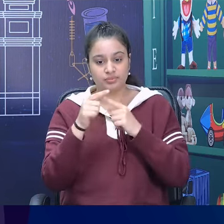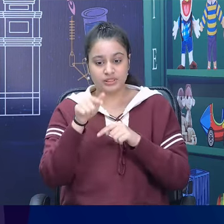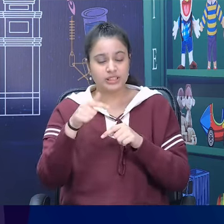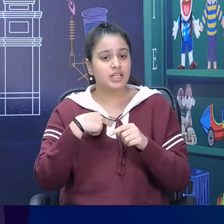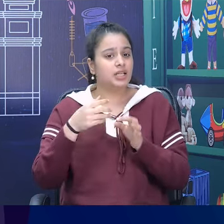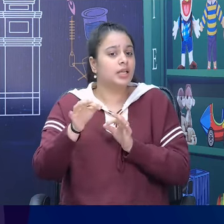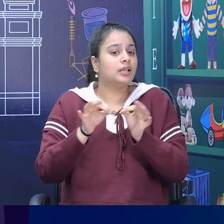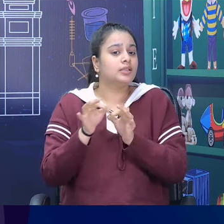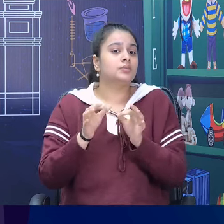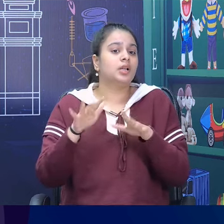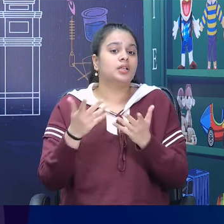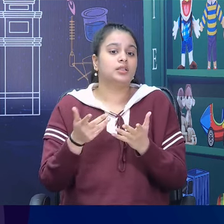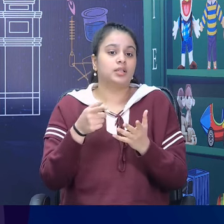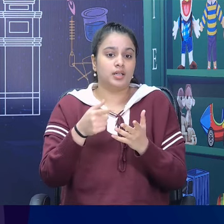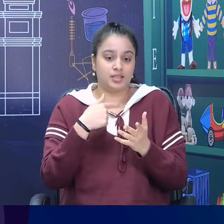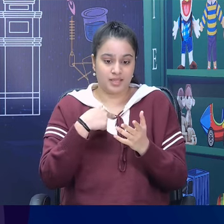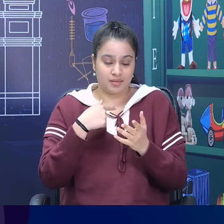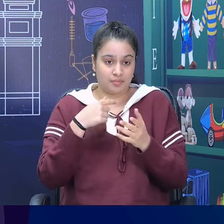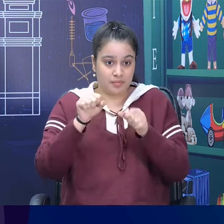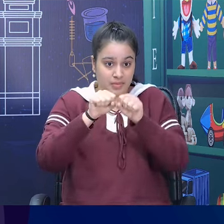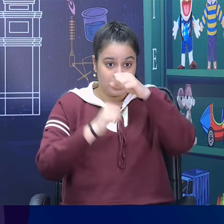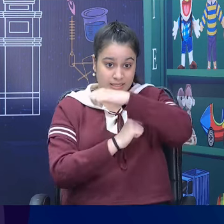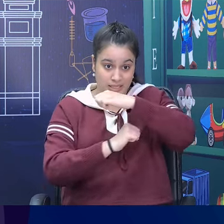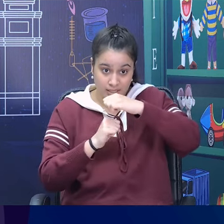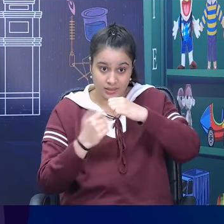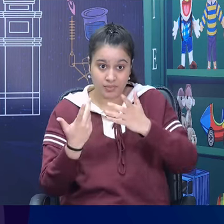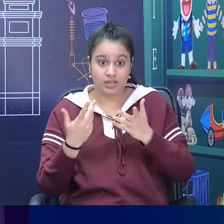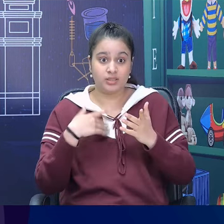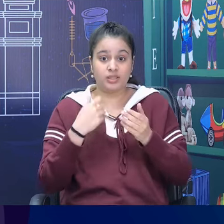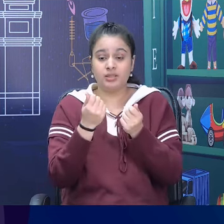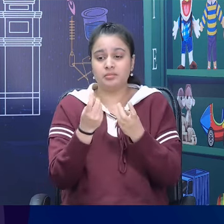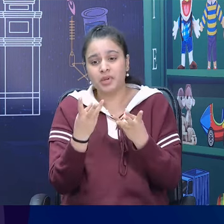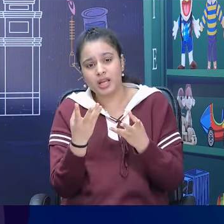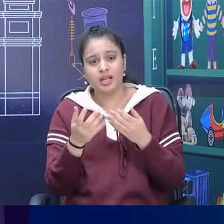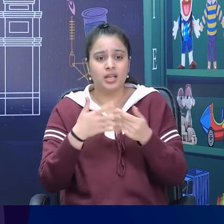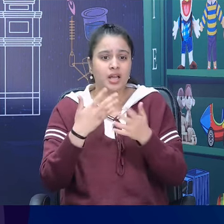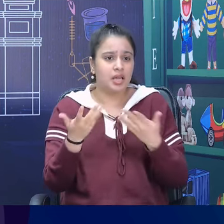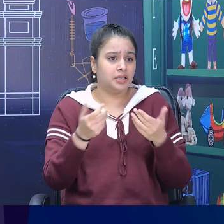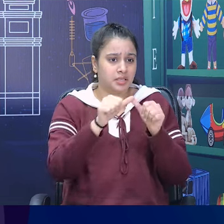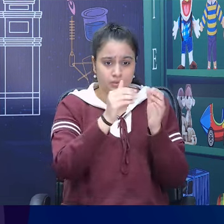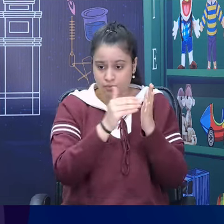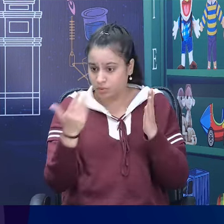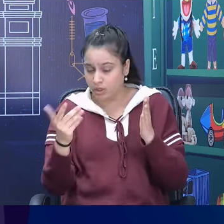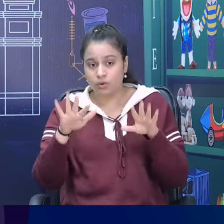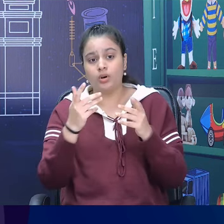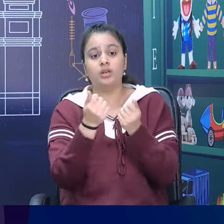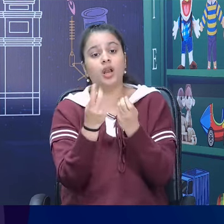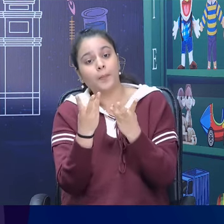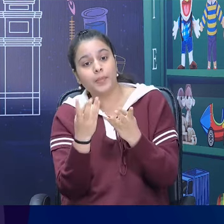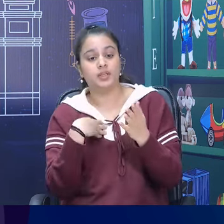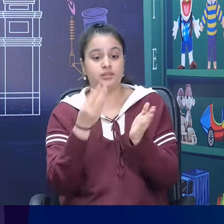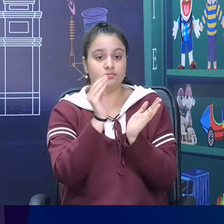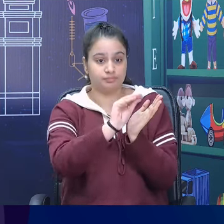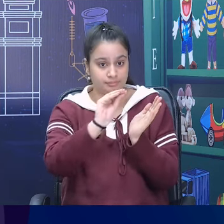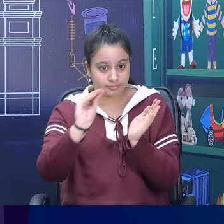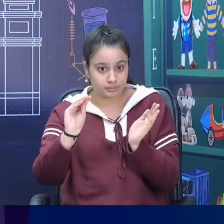करते हैं कि एक सिस्टमैटिक ऑर्डर के अंदर कुछ रिप्रेजेंटेशन सिंबल्स हैं जिन्हें हम न्यूमेरिक फॉर्म में बोलते हैं और इसके साथ-साथ जो